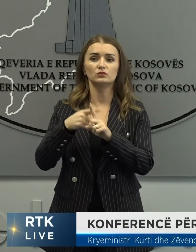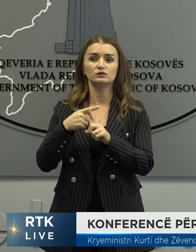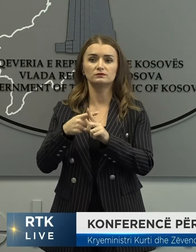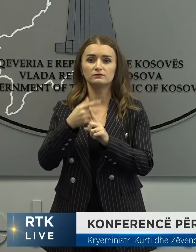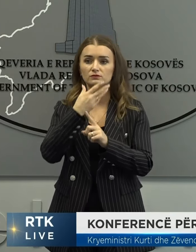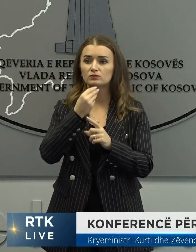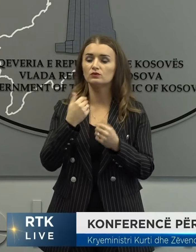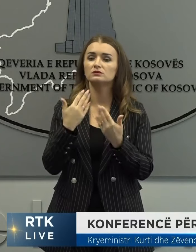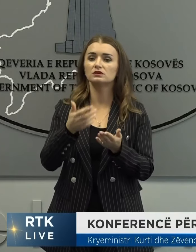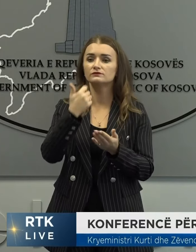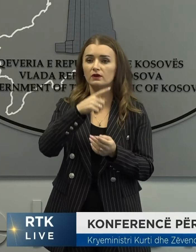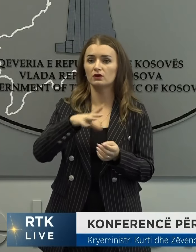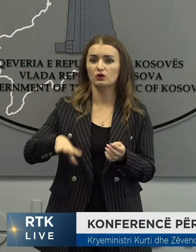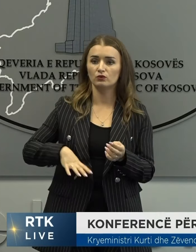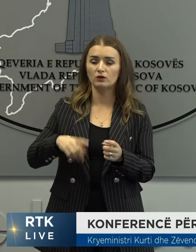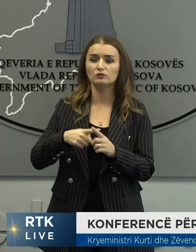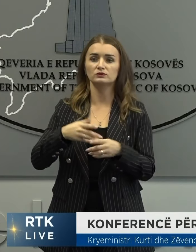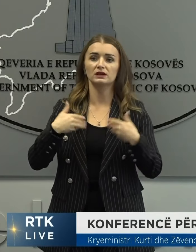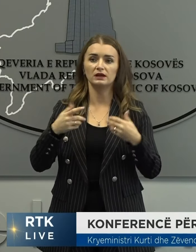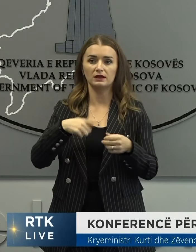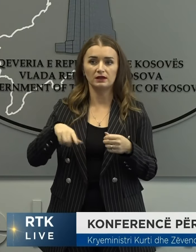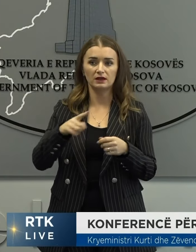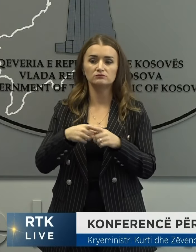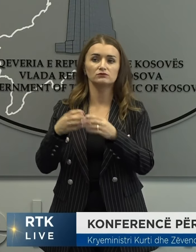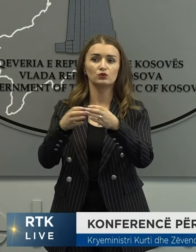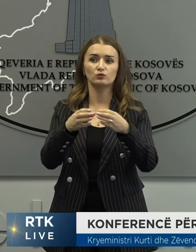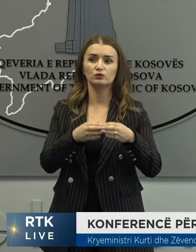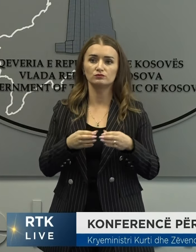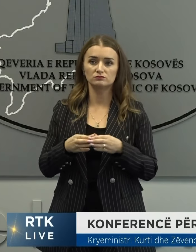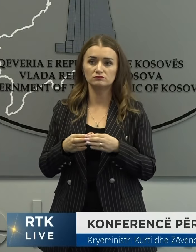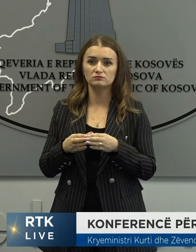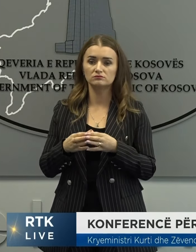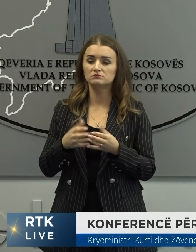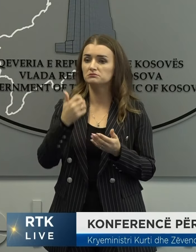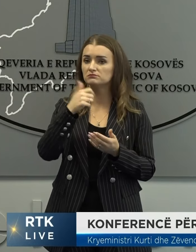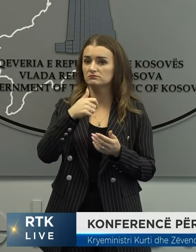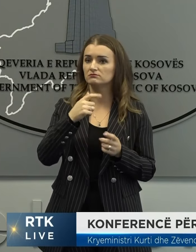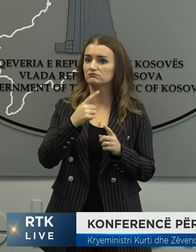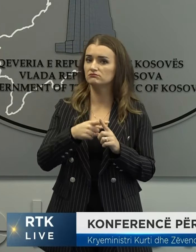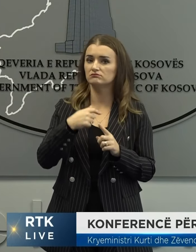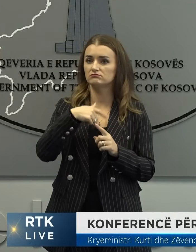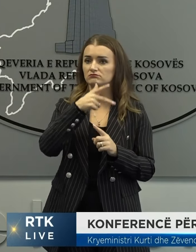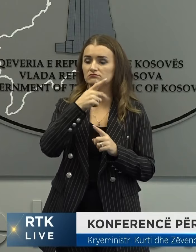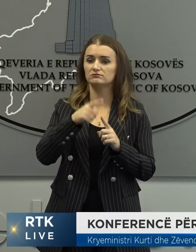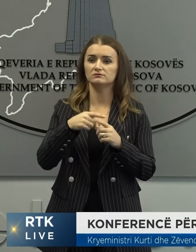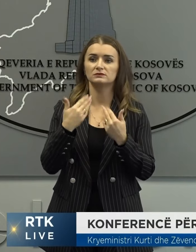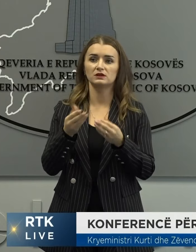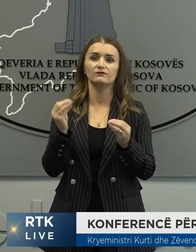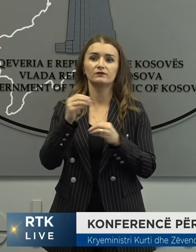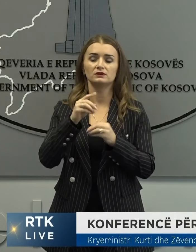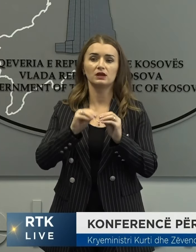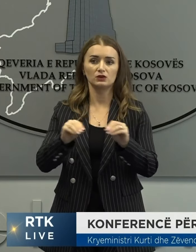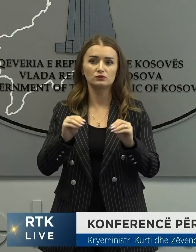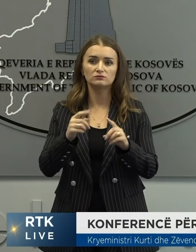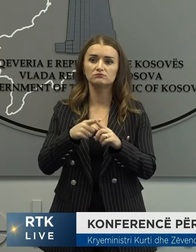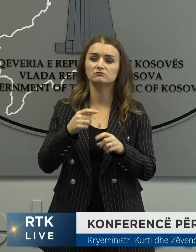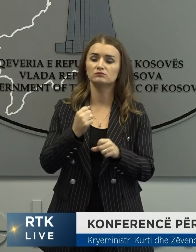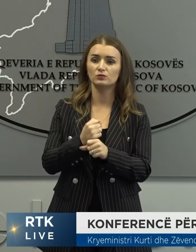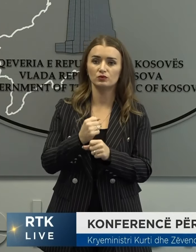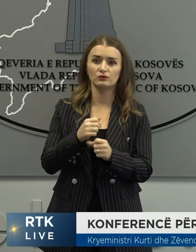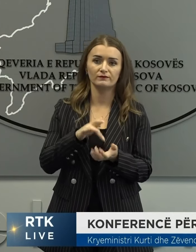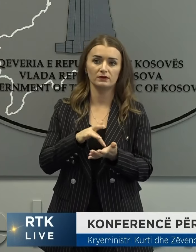gratë, të rinjtë dhe grupet e cilësueshme, dhe po ndonjë drejt për afrimit të arsimit me nevojat e tregut të punës. Tek gjyqësori,